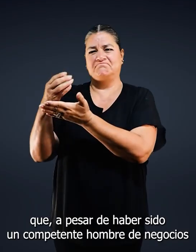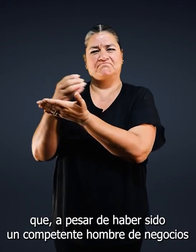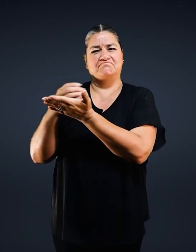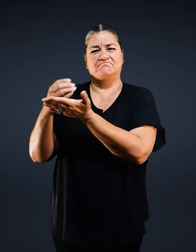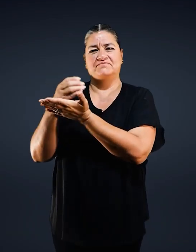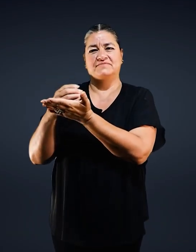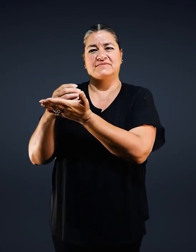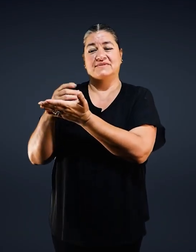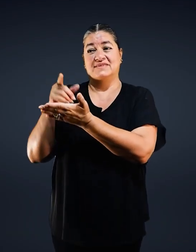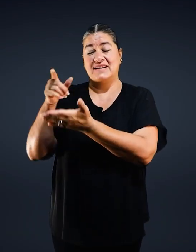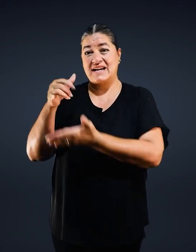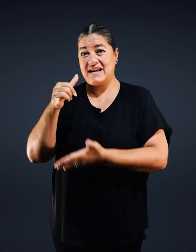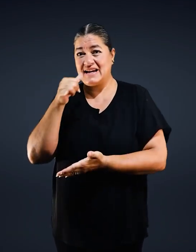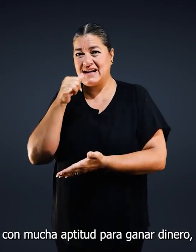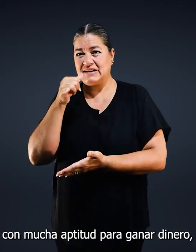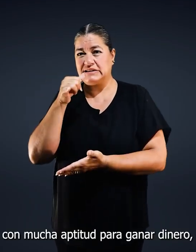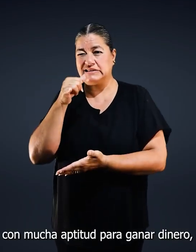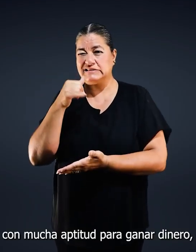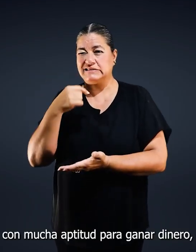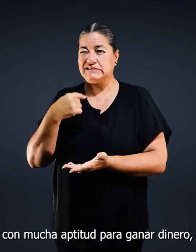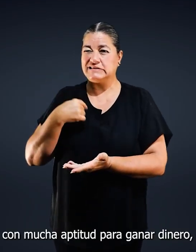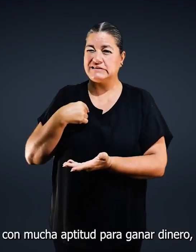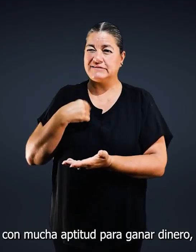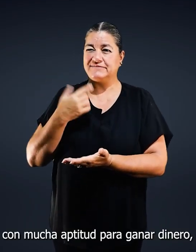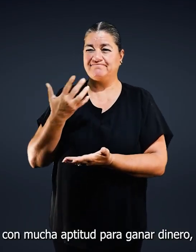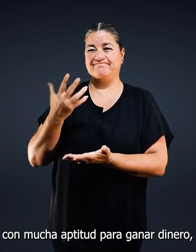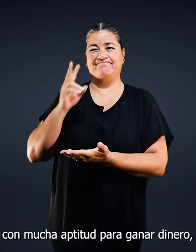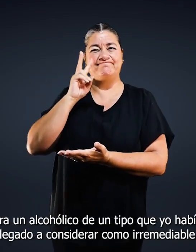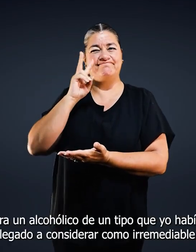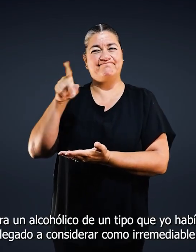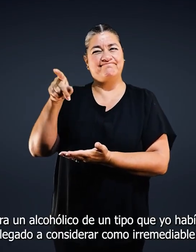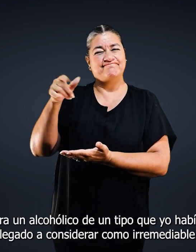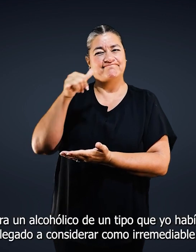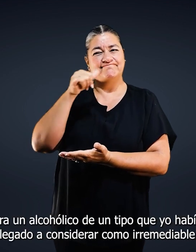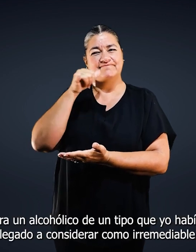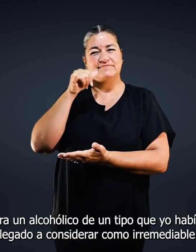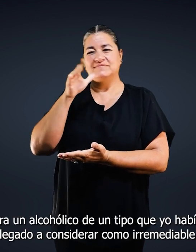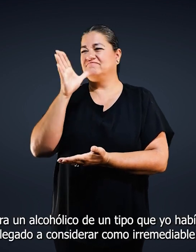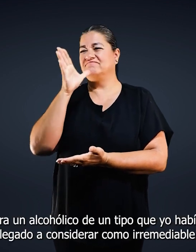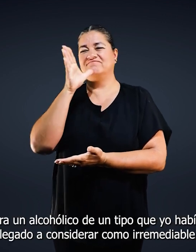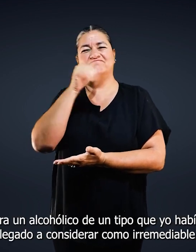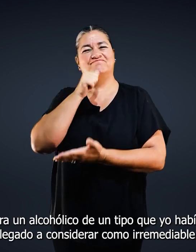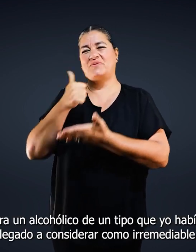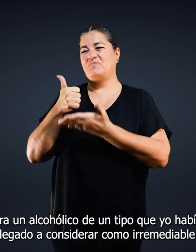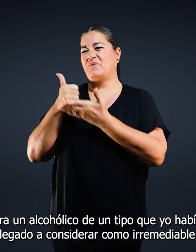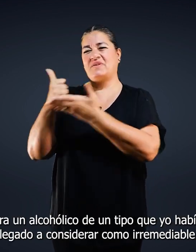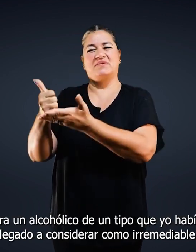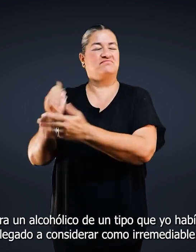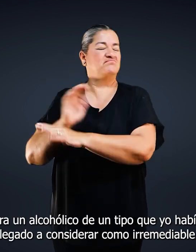negocios, con mucha aptitud para ganar dinero, era un alcohólico de un tipo que yo había llegado a considerar